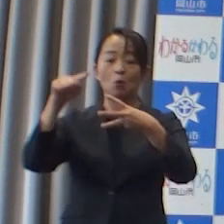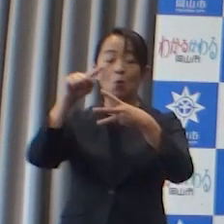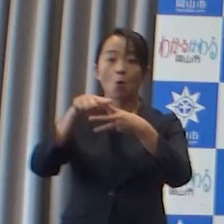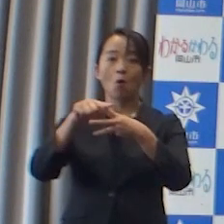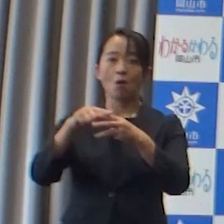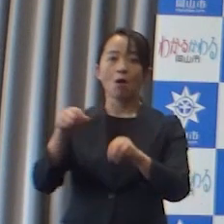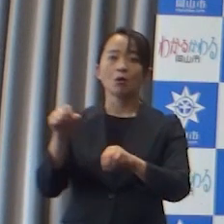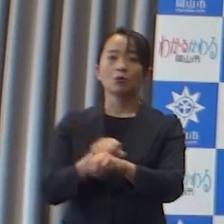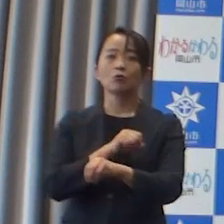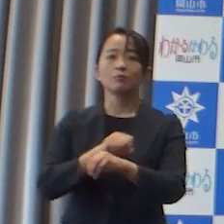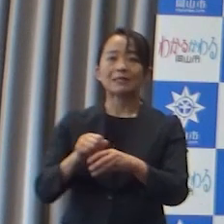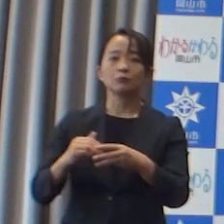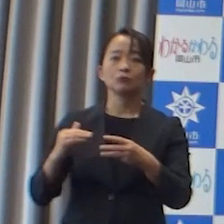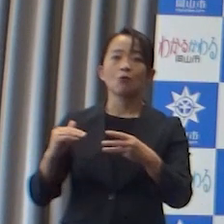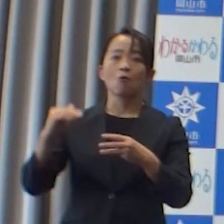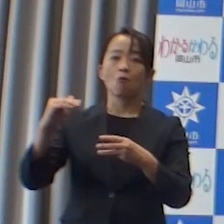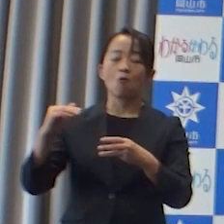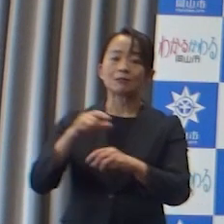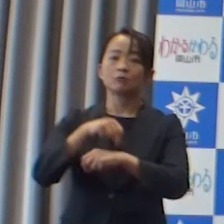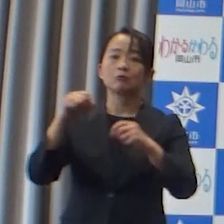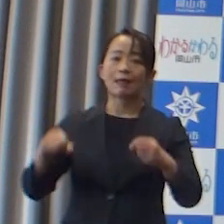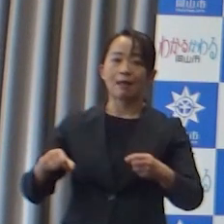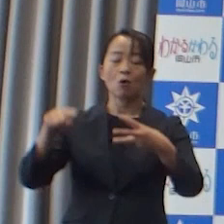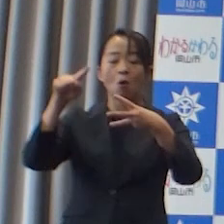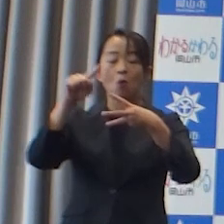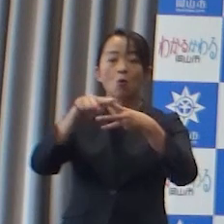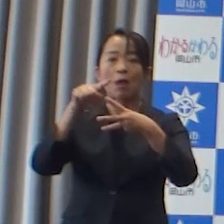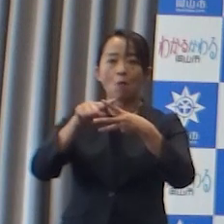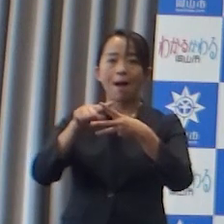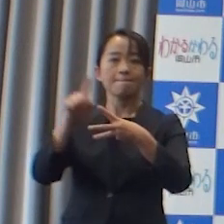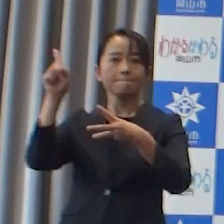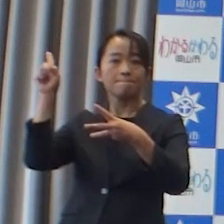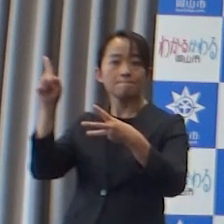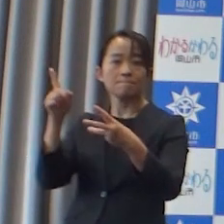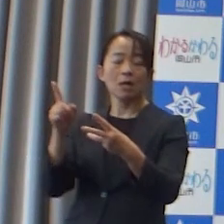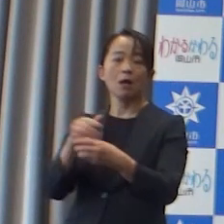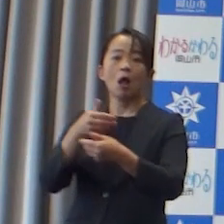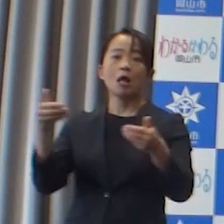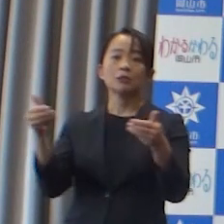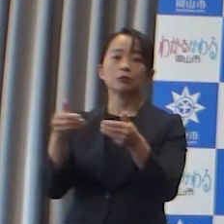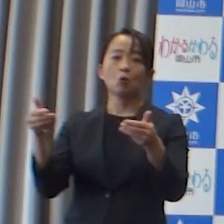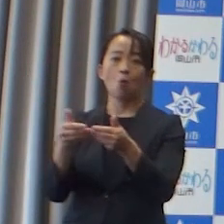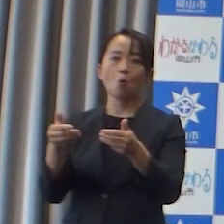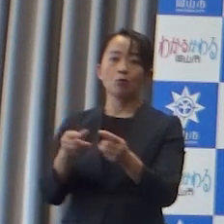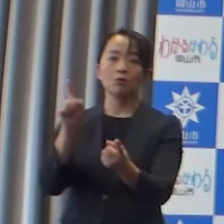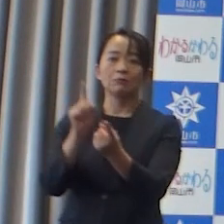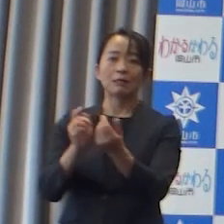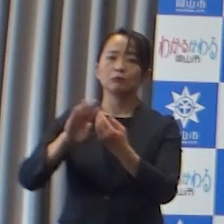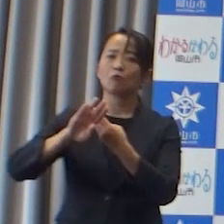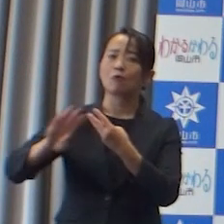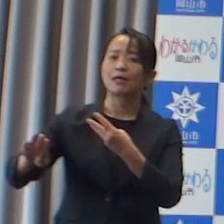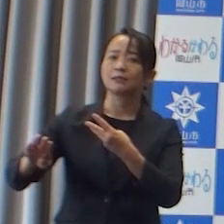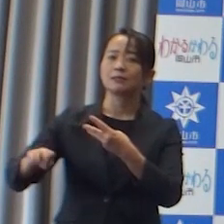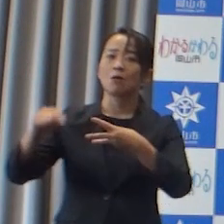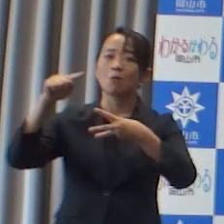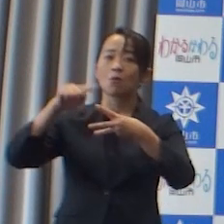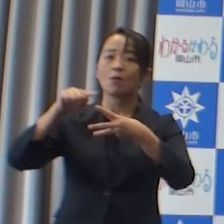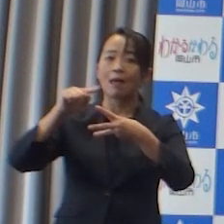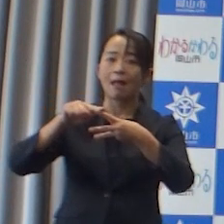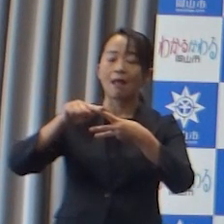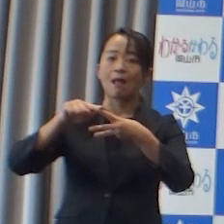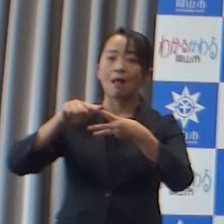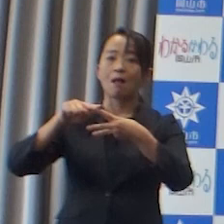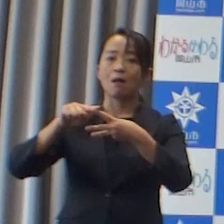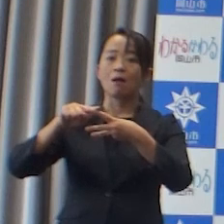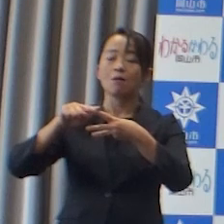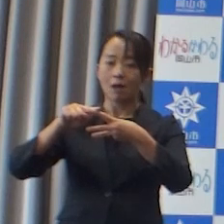約については事業の対象外になっております。特別高圧契約は受